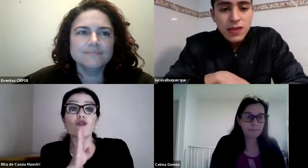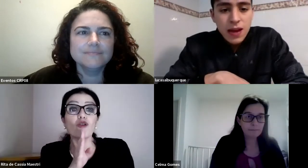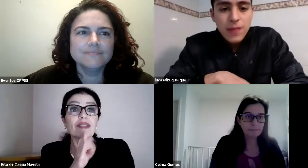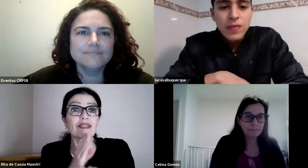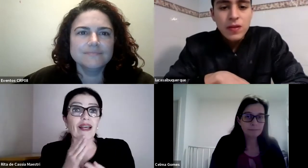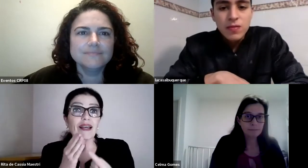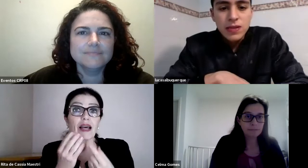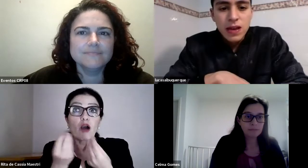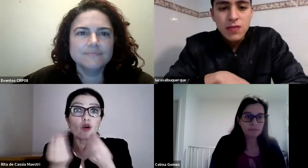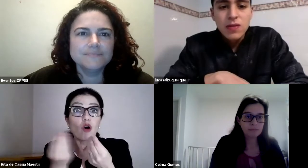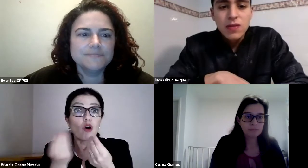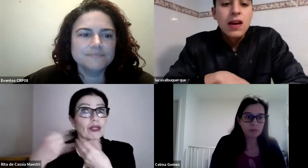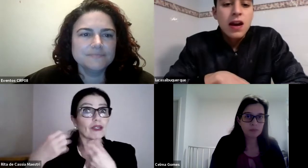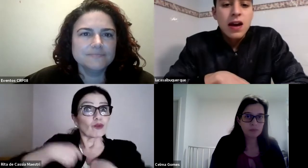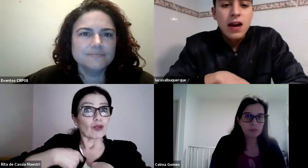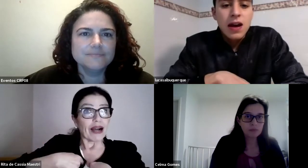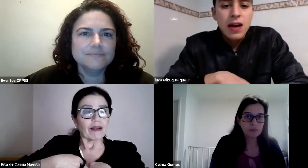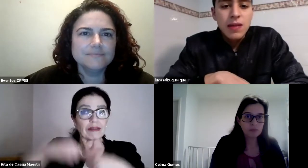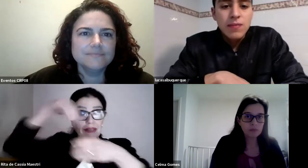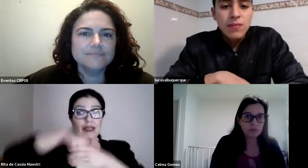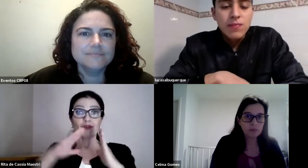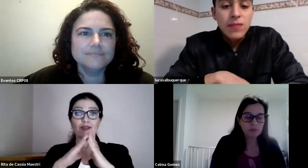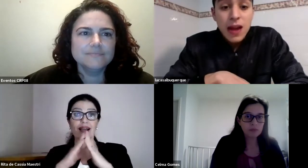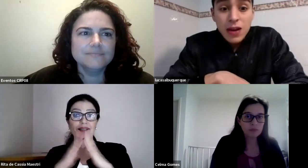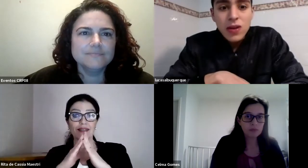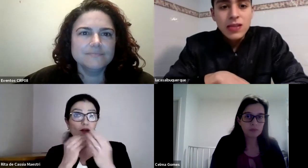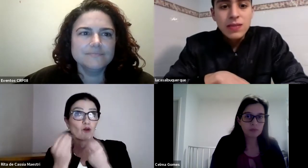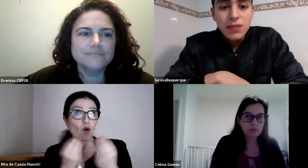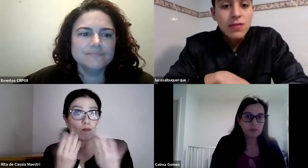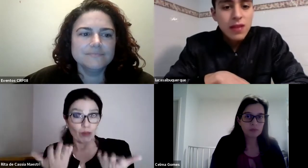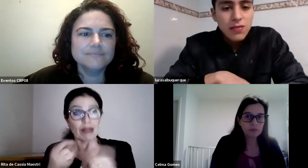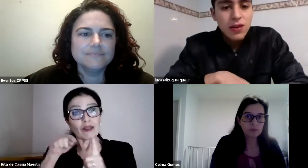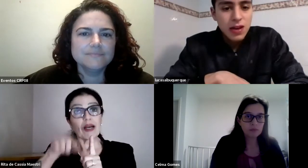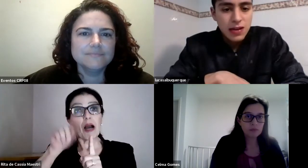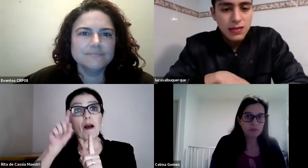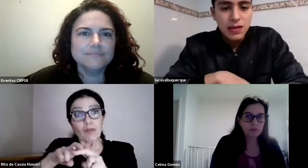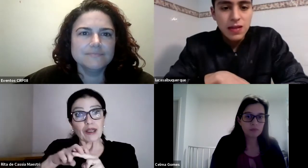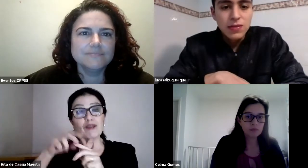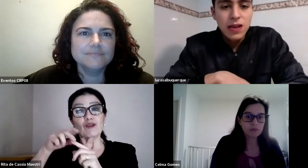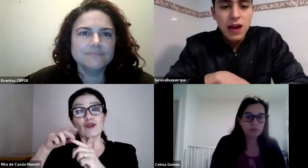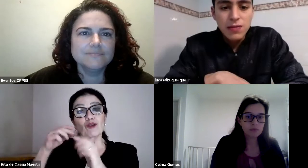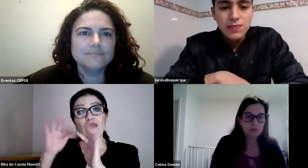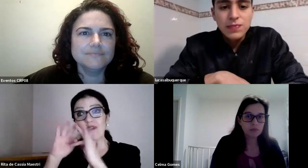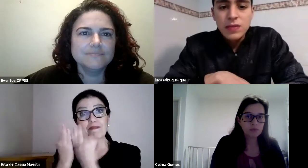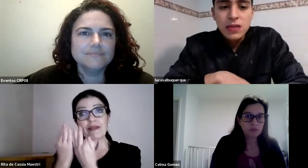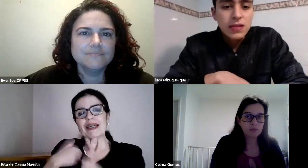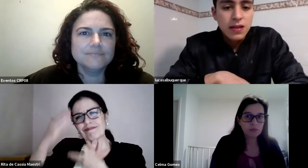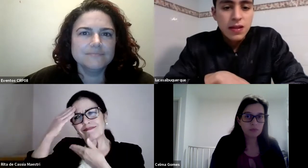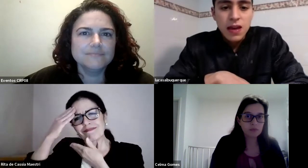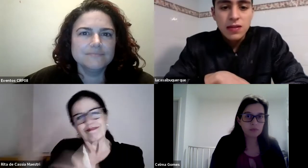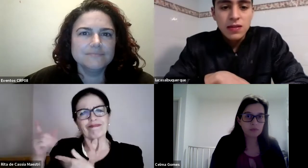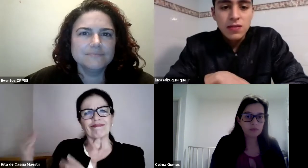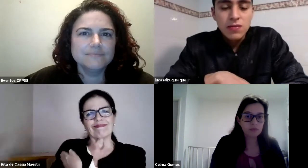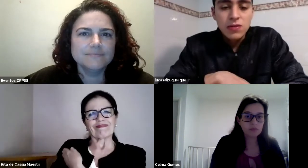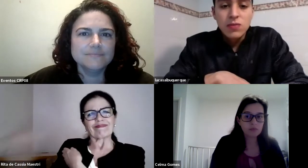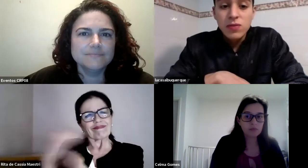me ensinar, começaram a me dar conhecimento dentro de casa, né? Buscaram